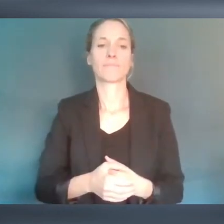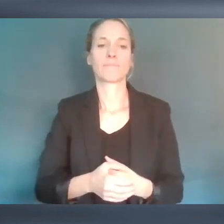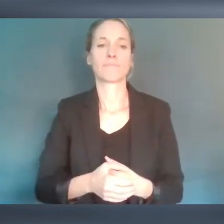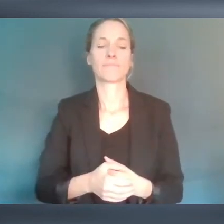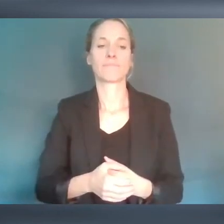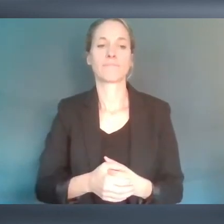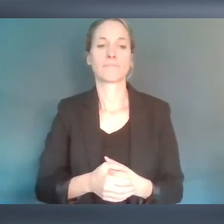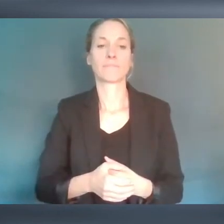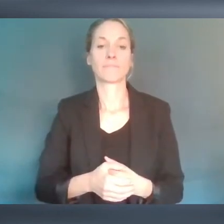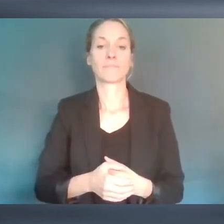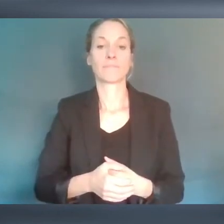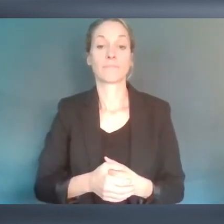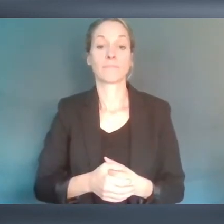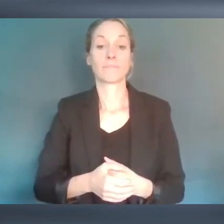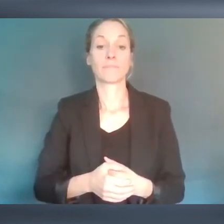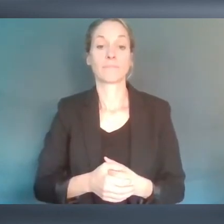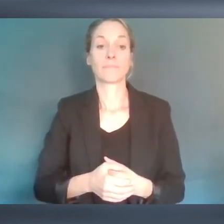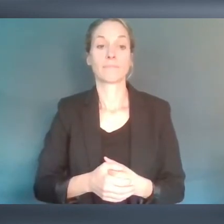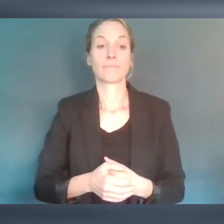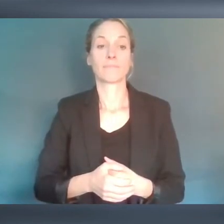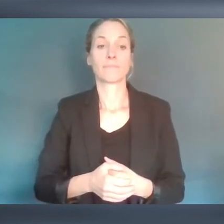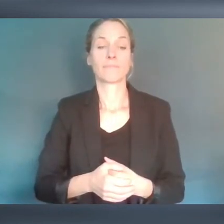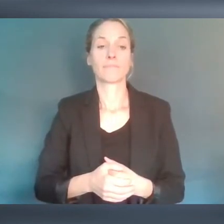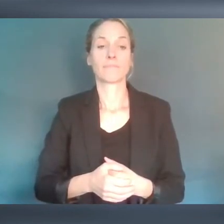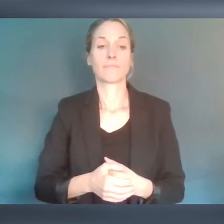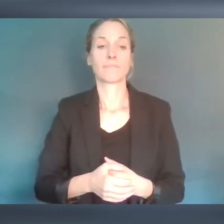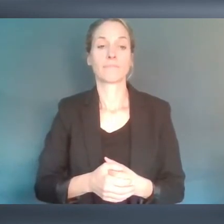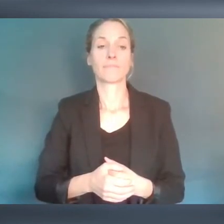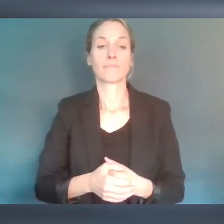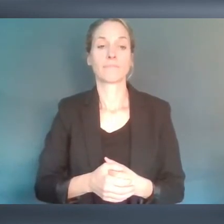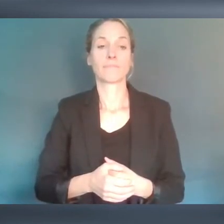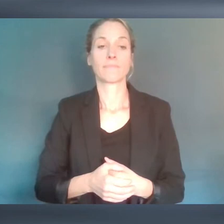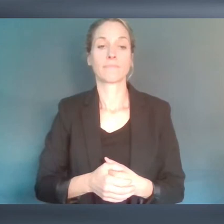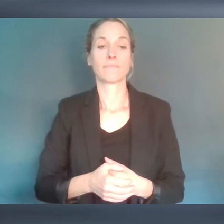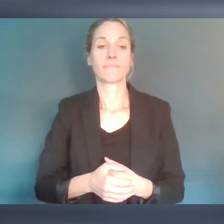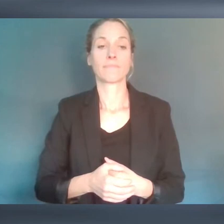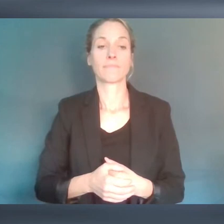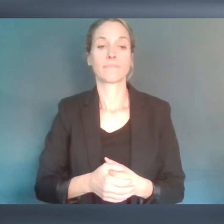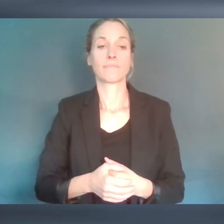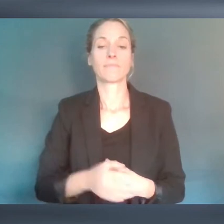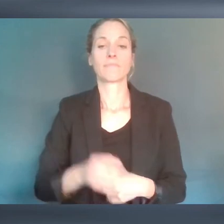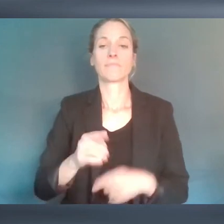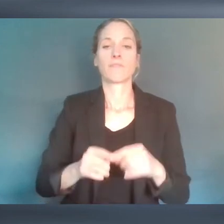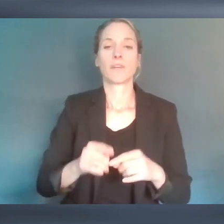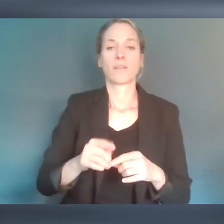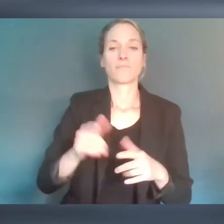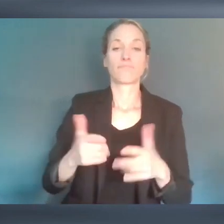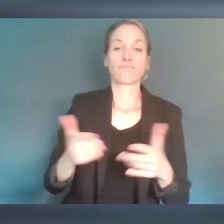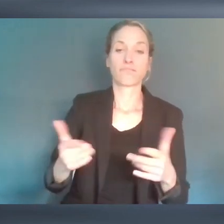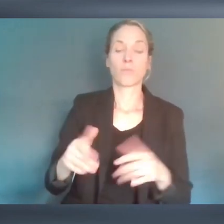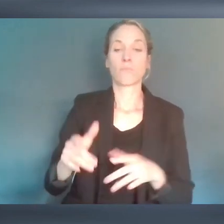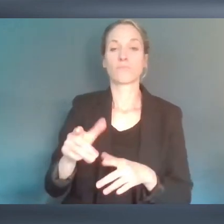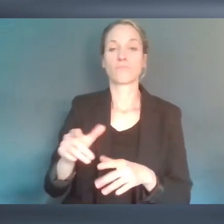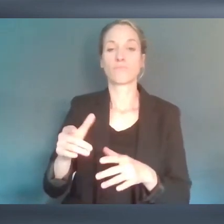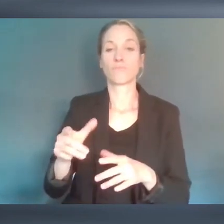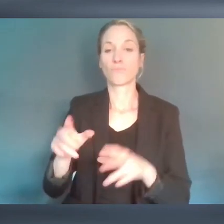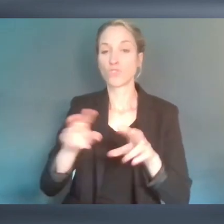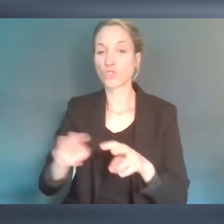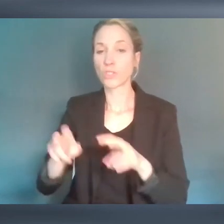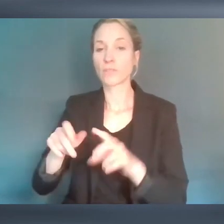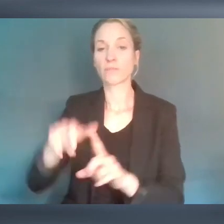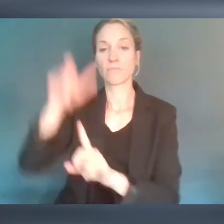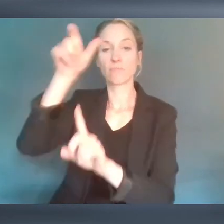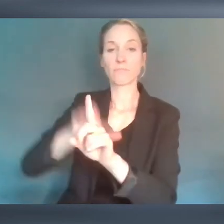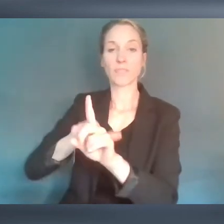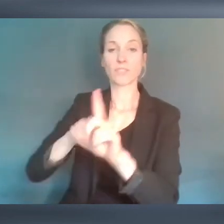parfois, pour répondre à des quotas, chercher l'employé que l'on pourra taguer comme handicapé. Et parfois, c'est même pas désiré par